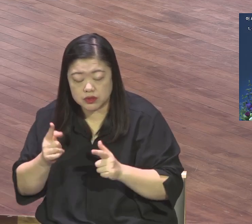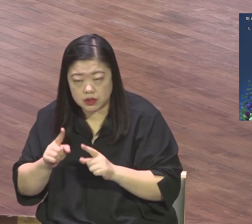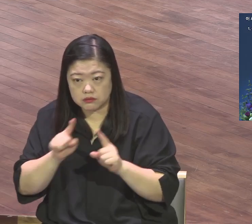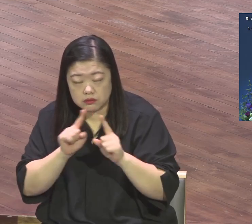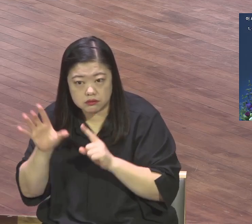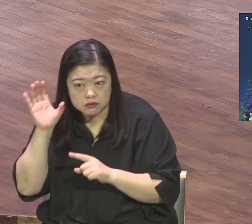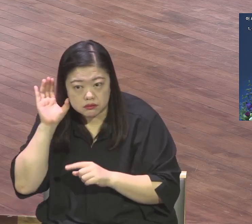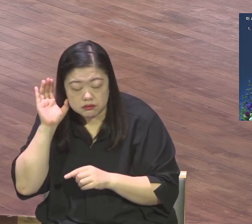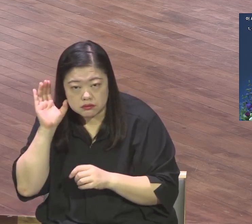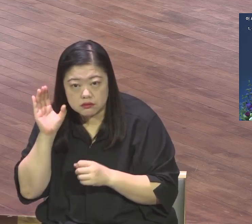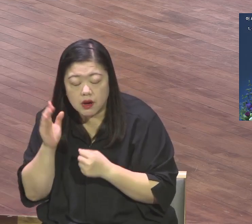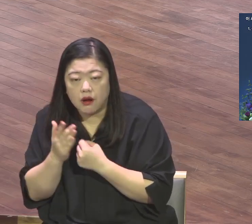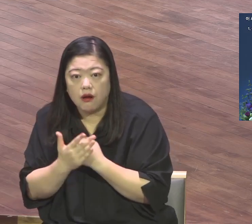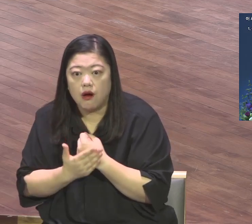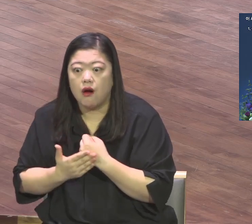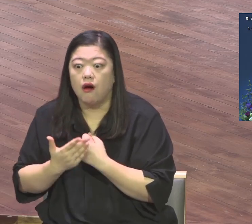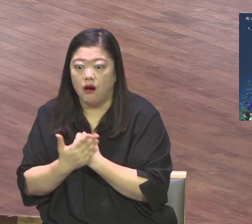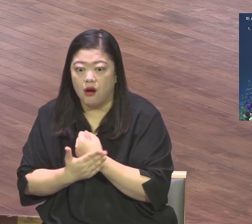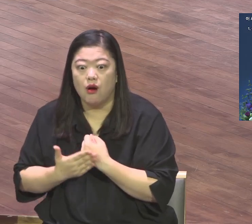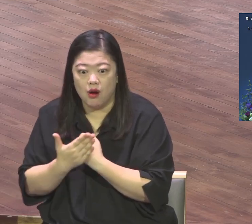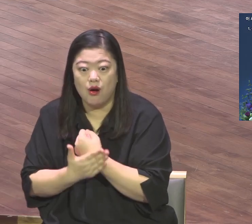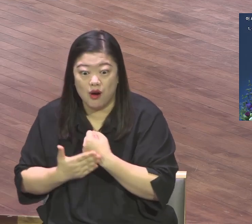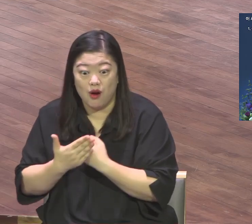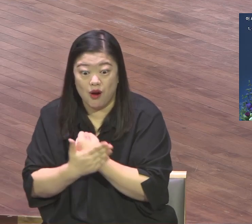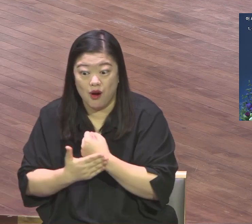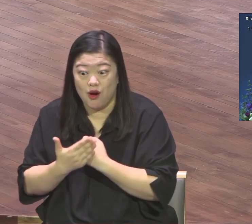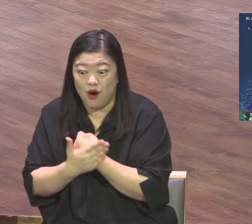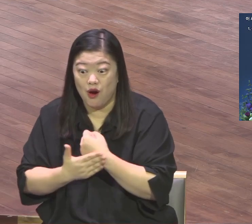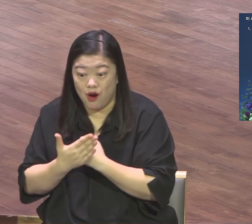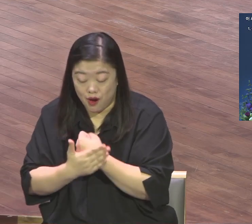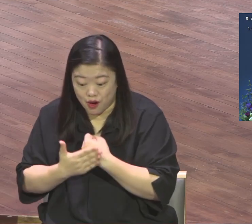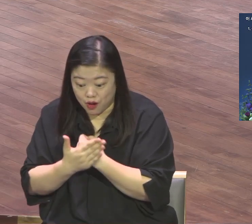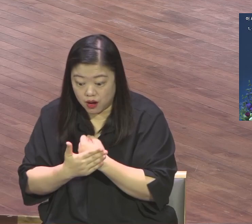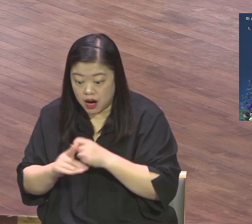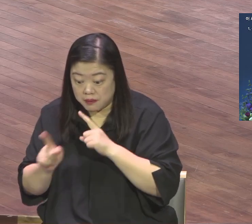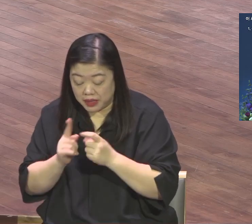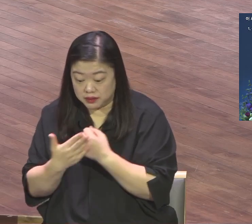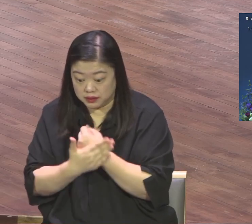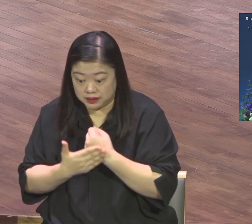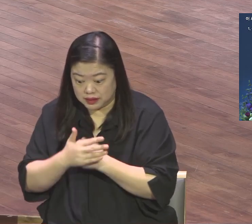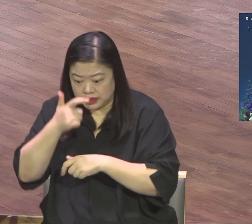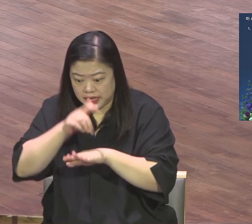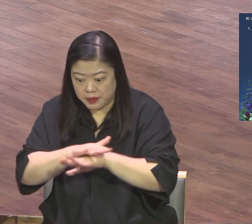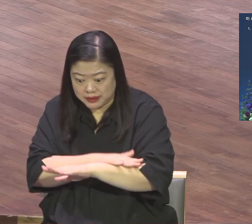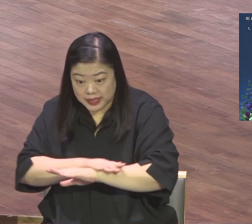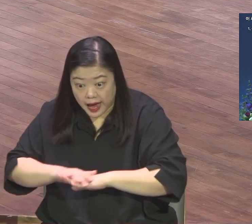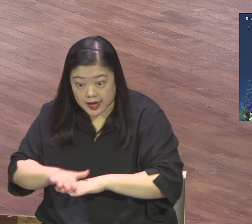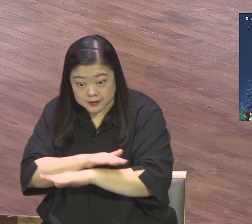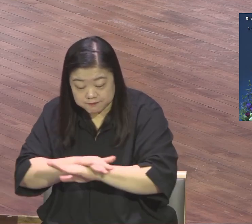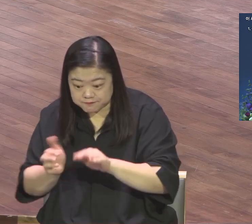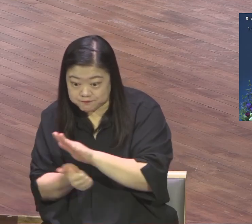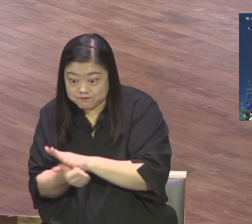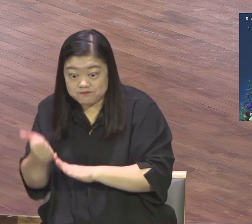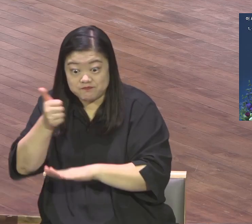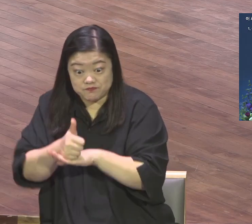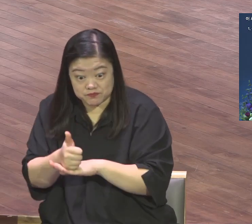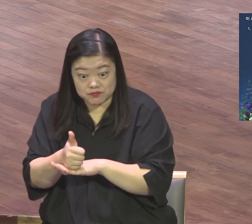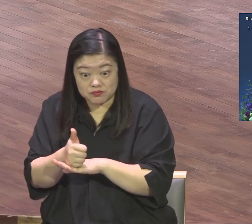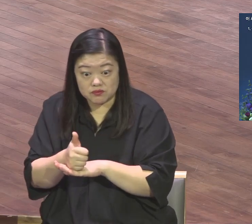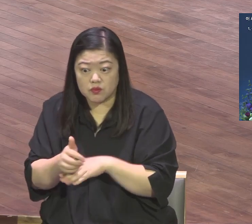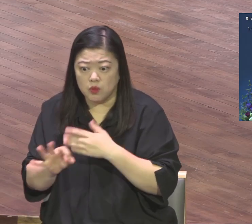삶에 영향을 입혔다. 그럼 그 사람을 그리스도인이라 그래요. 말씀의 영향을 못 입히는 사람은 그리스도인 아니에요. 종교인이에요.